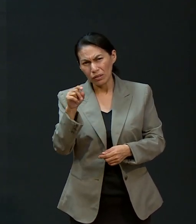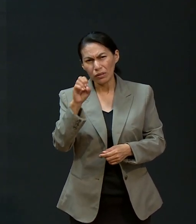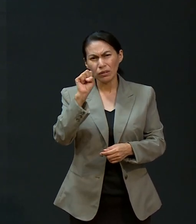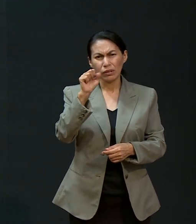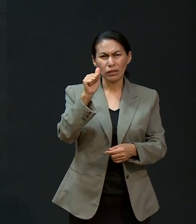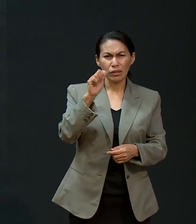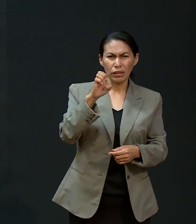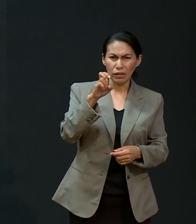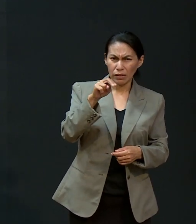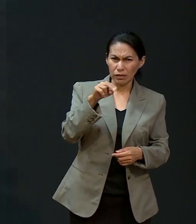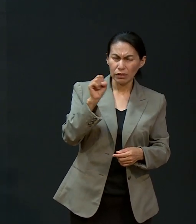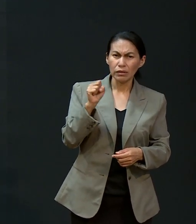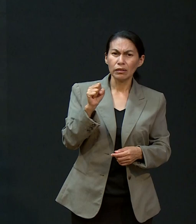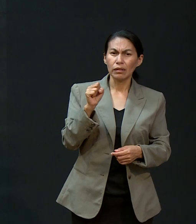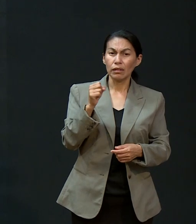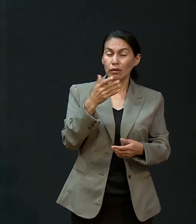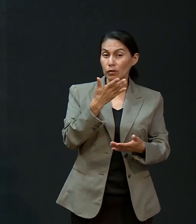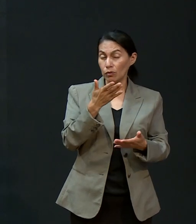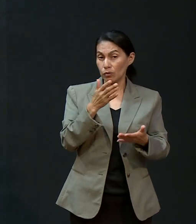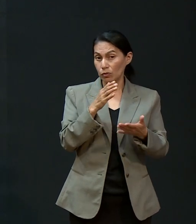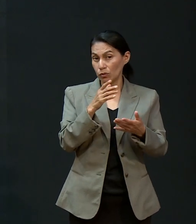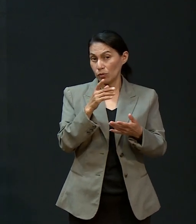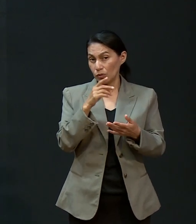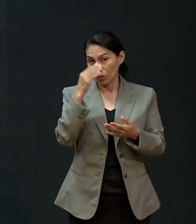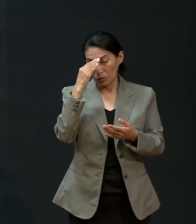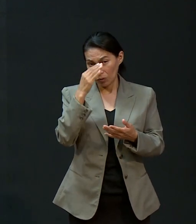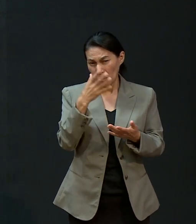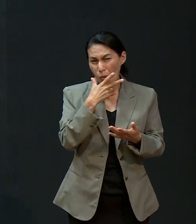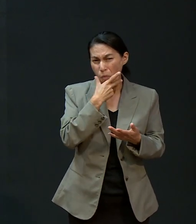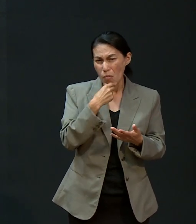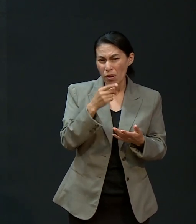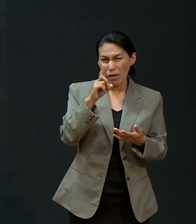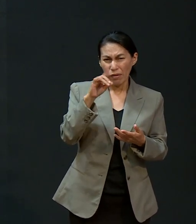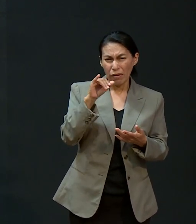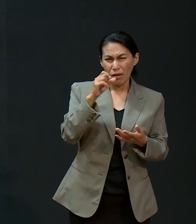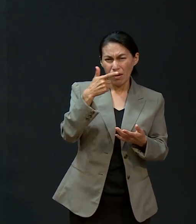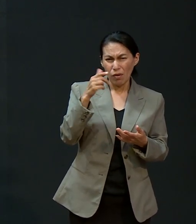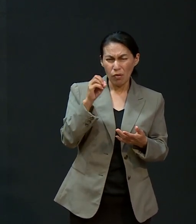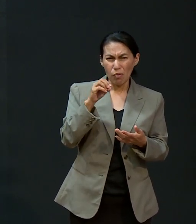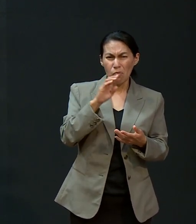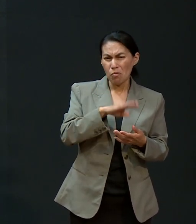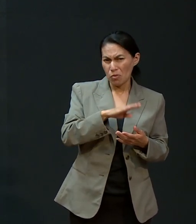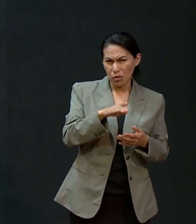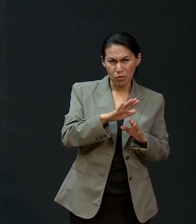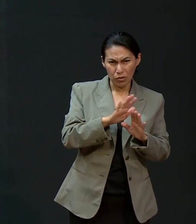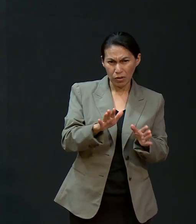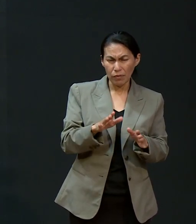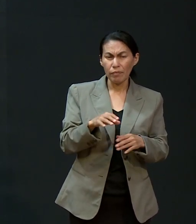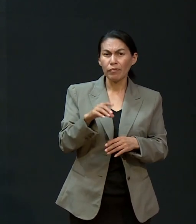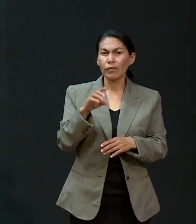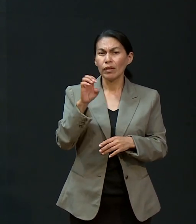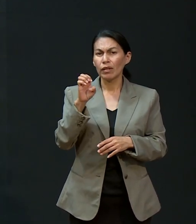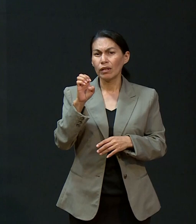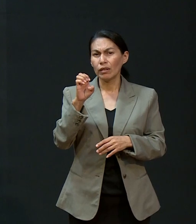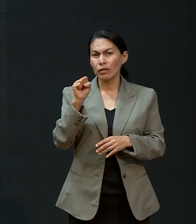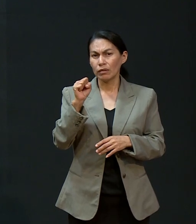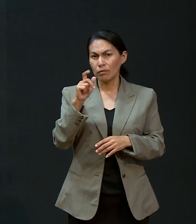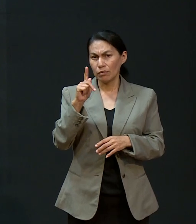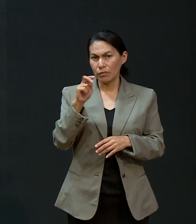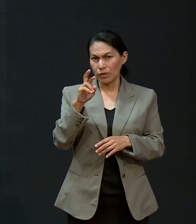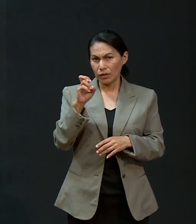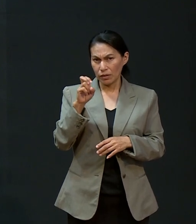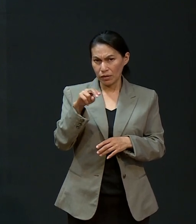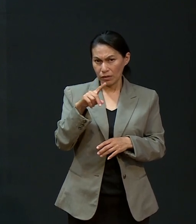Ortiz Sáenz. Que don Diego ya descansen en el Señor. Roguemos por consuelo y